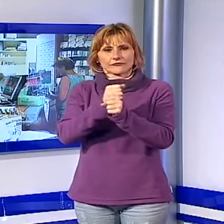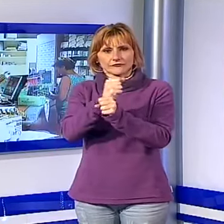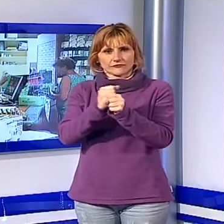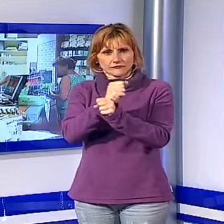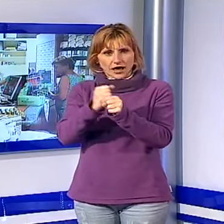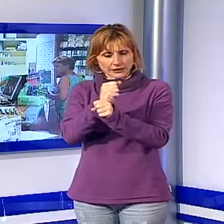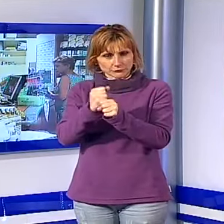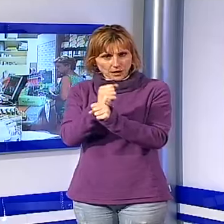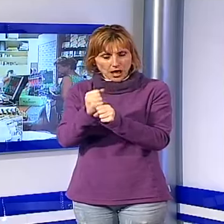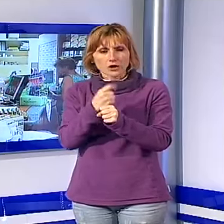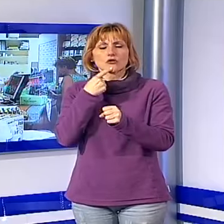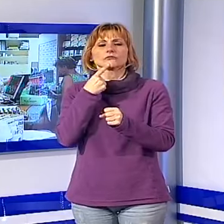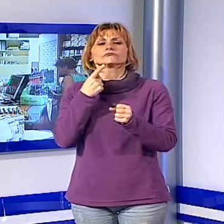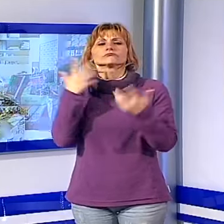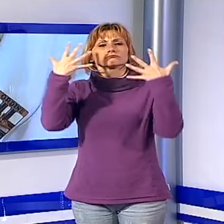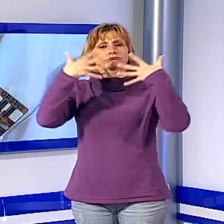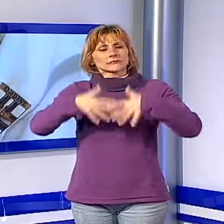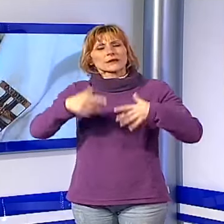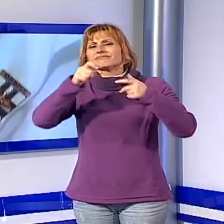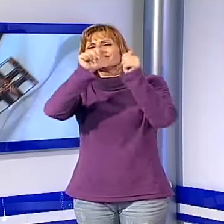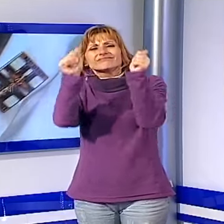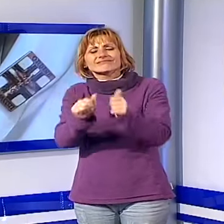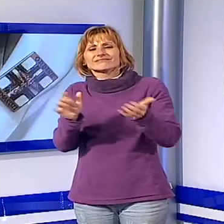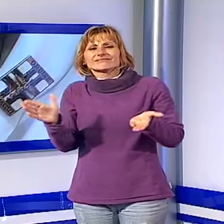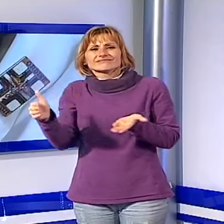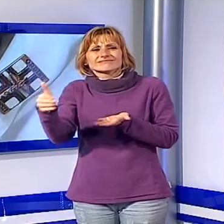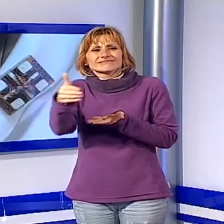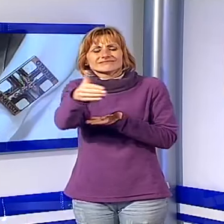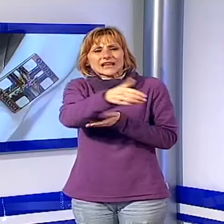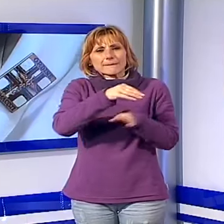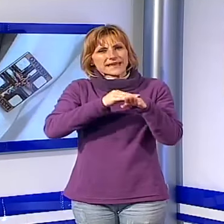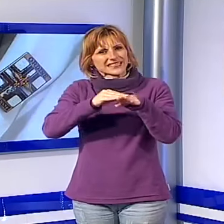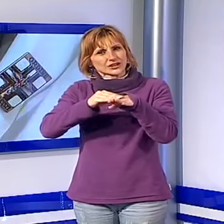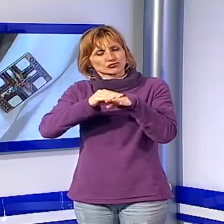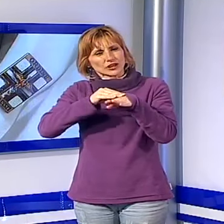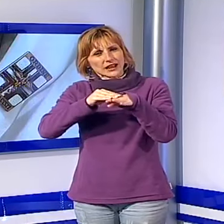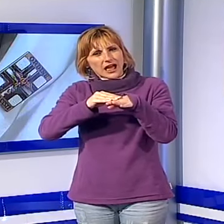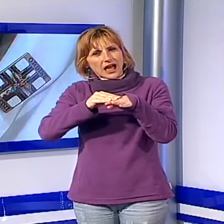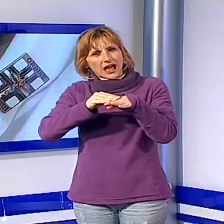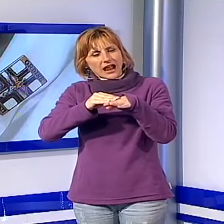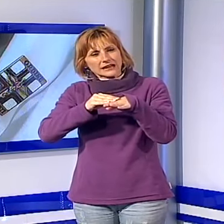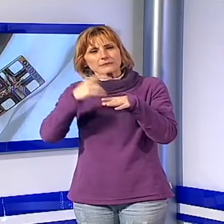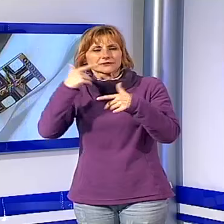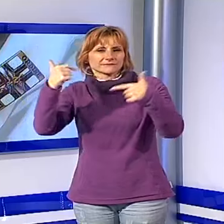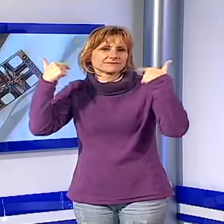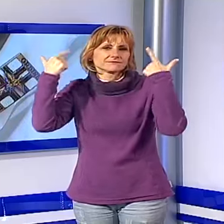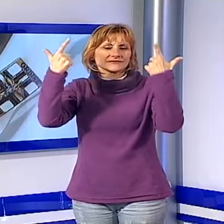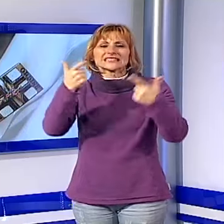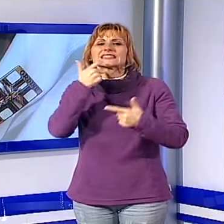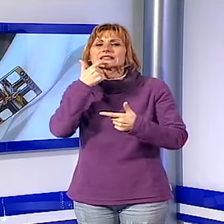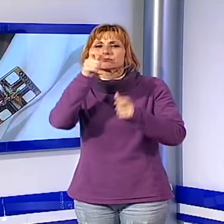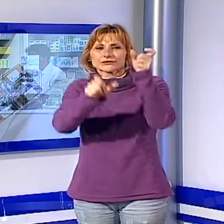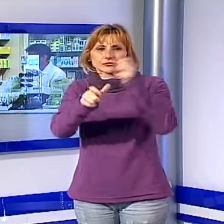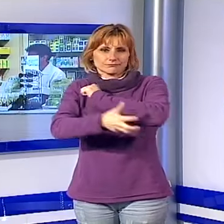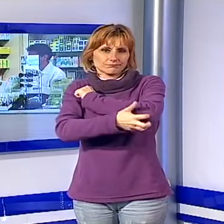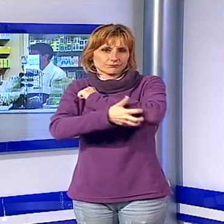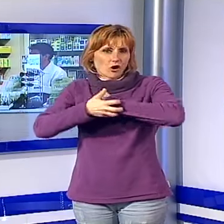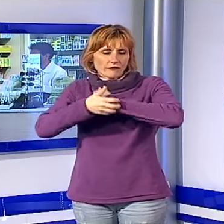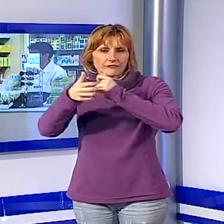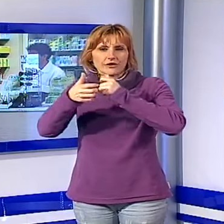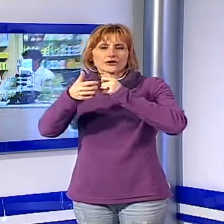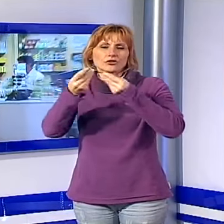Banco Farmaceutico. Un modo per accogliere medicinali da automedicazione che verranno destinate le persone in stato di povertà su tutto